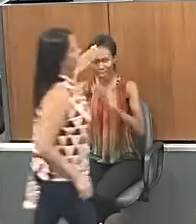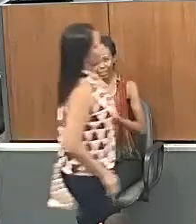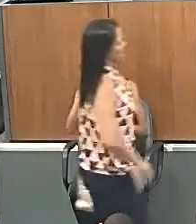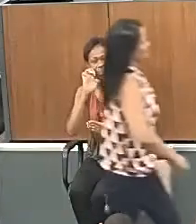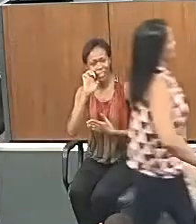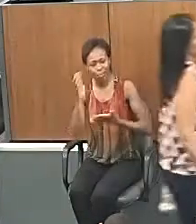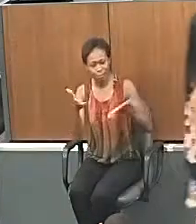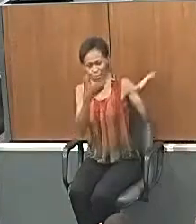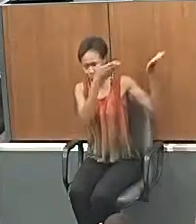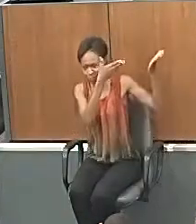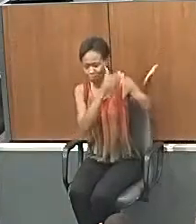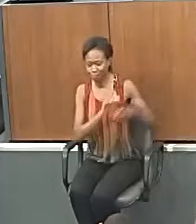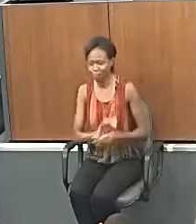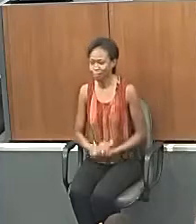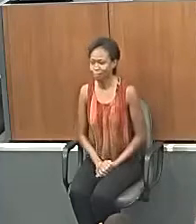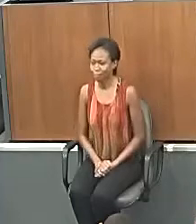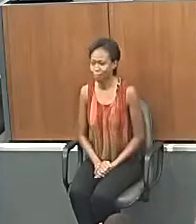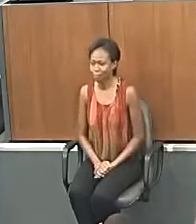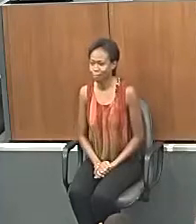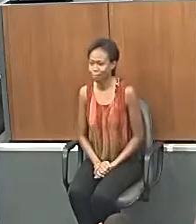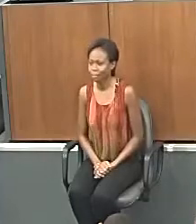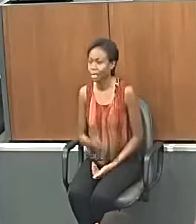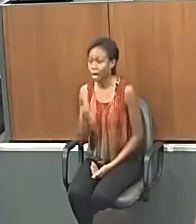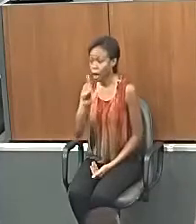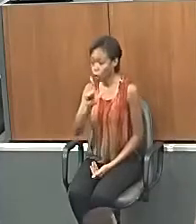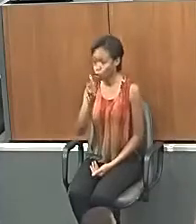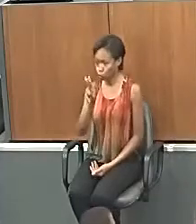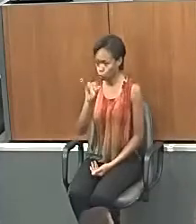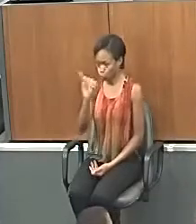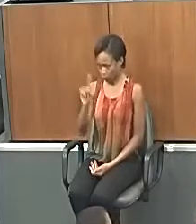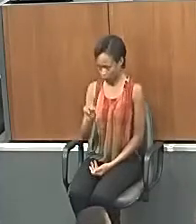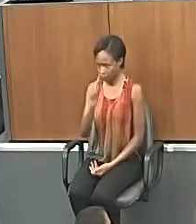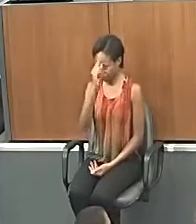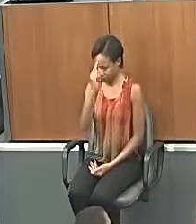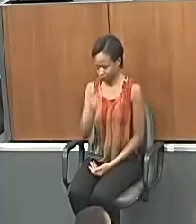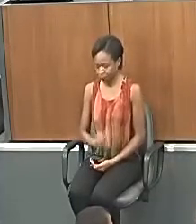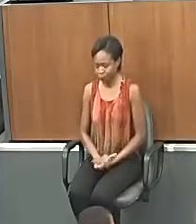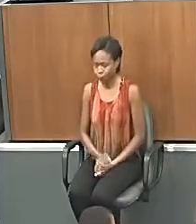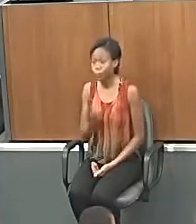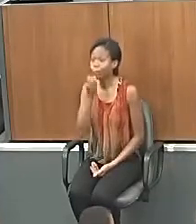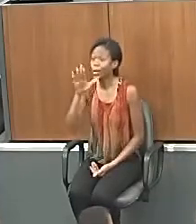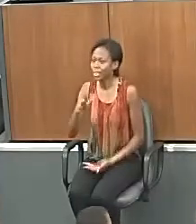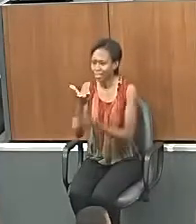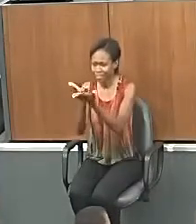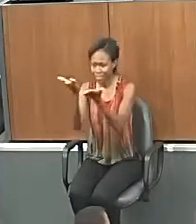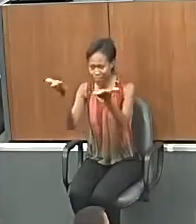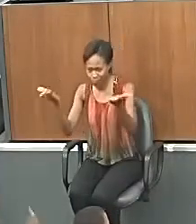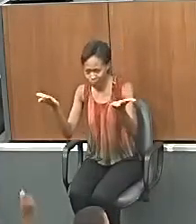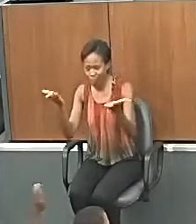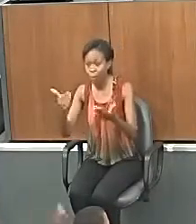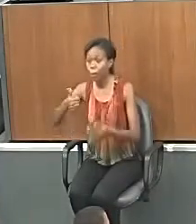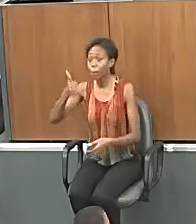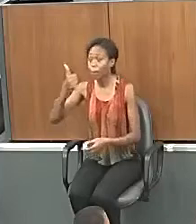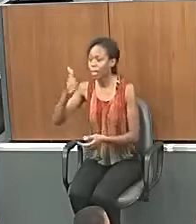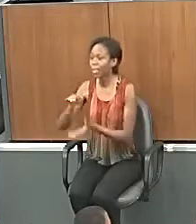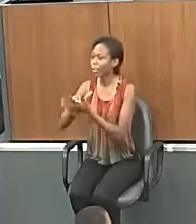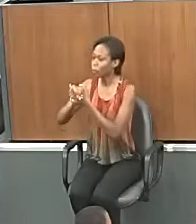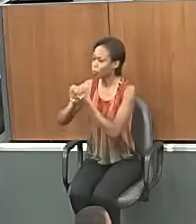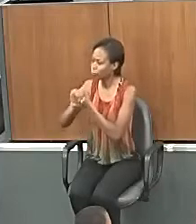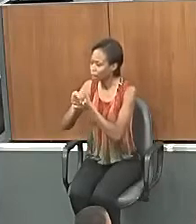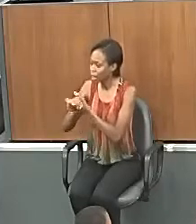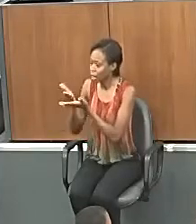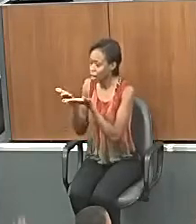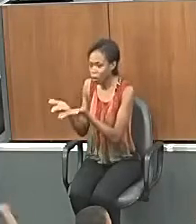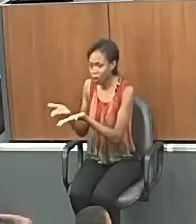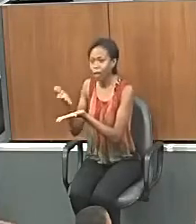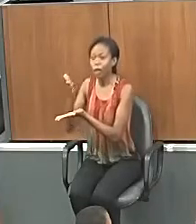favor com a palavra doutor luís boa tarde a todos ea todos cumprimento o deputado